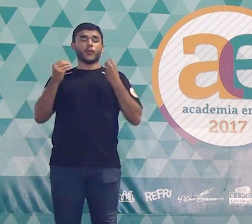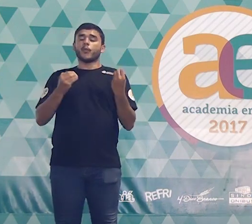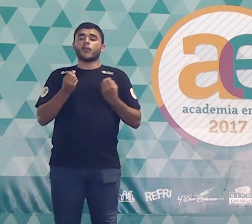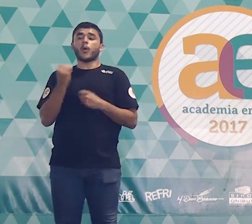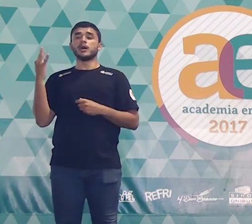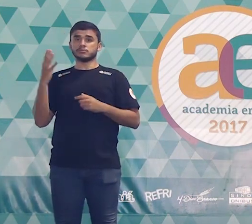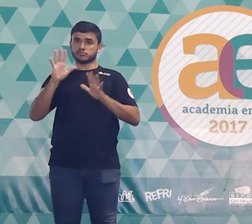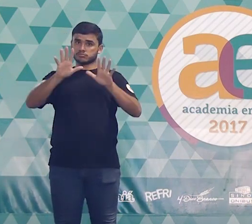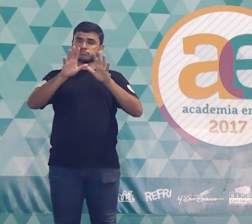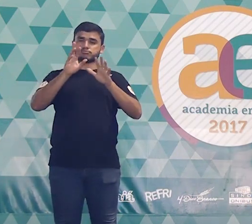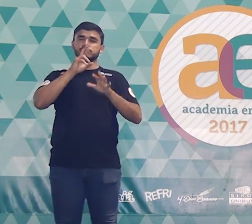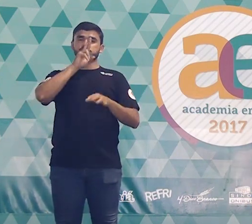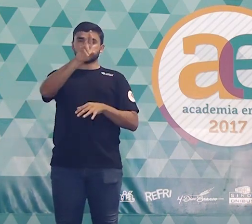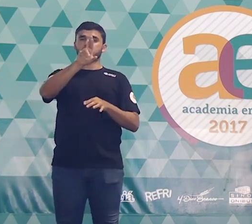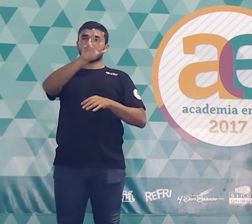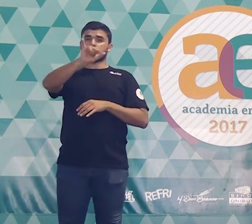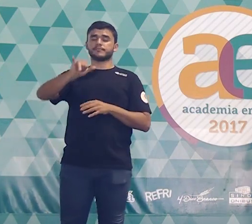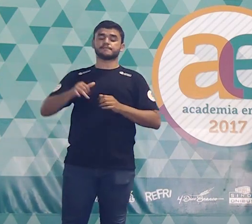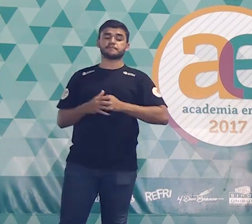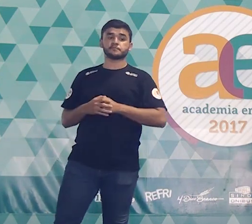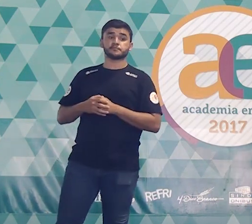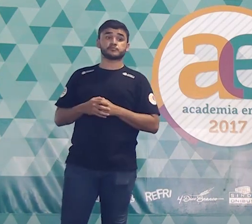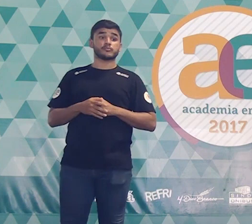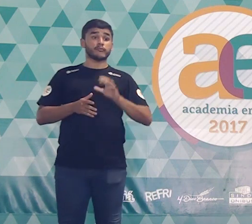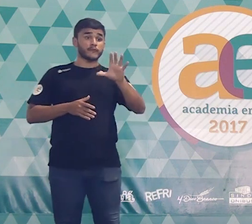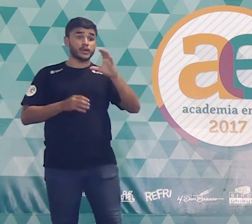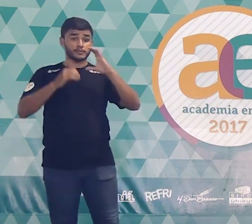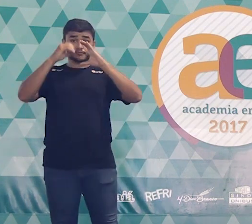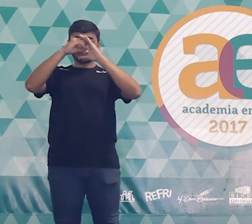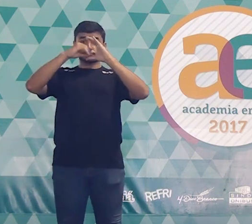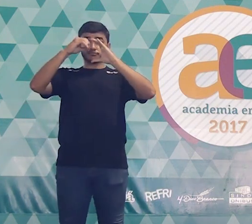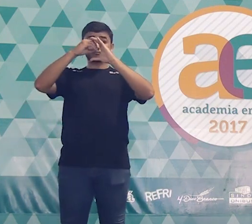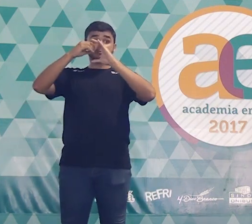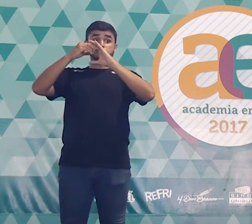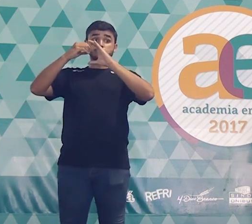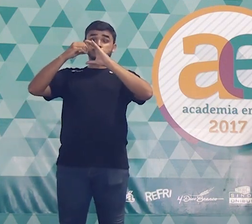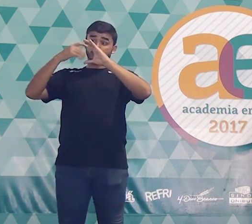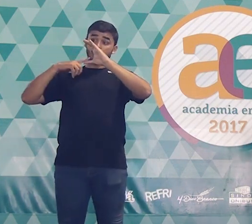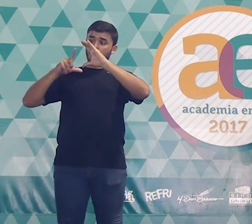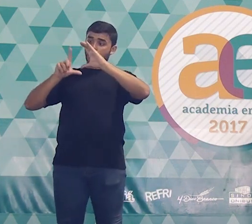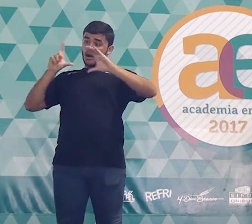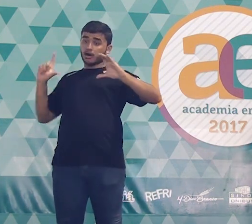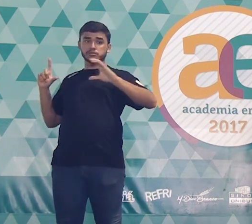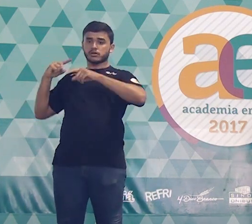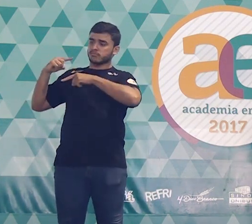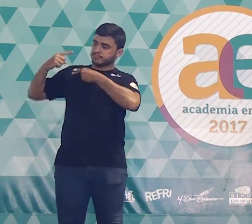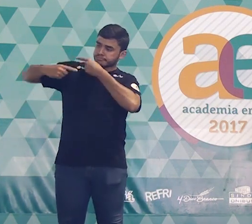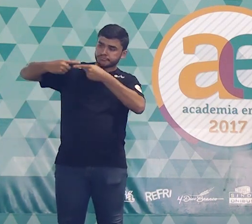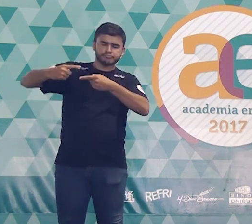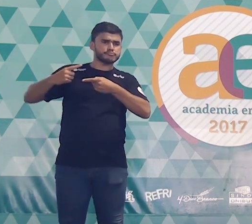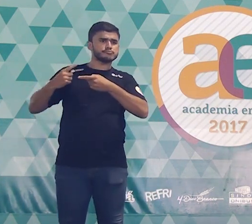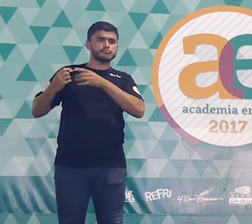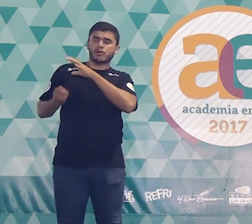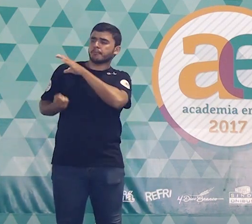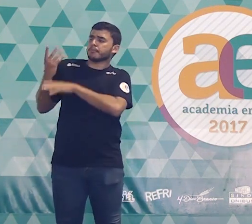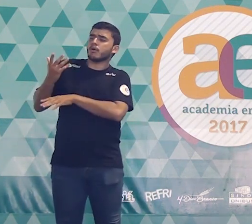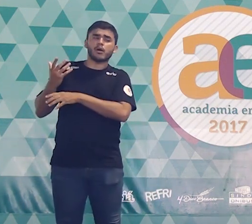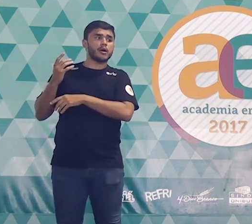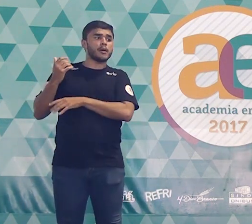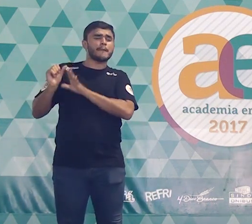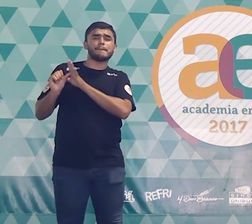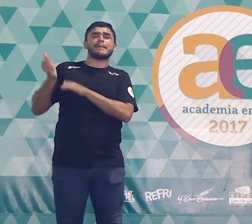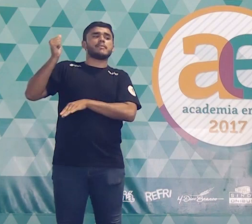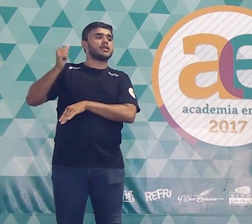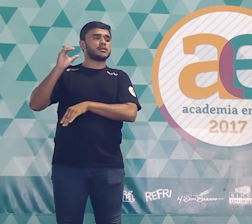gente? Voltando aqui, então toda célula vem de uma célula pré-existente, tá? Nenhuma célula pode surgir a partir